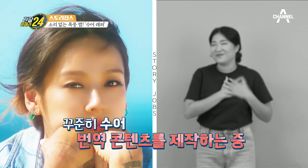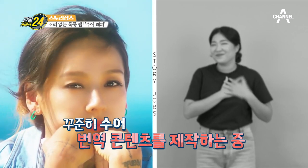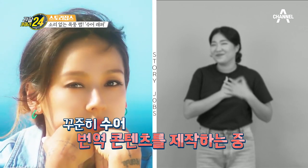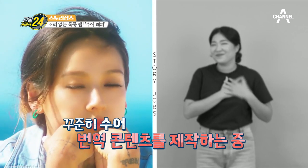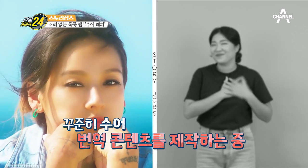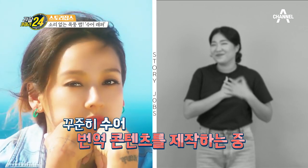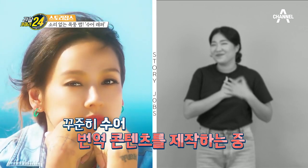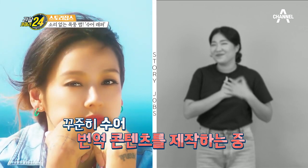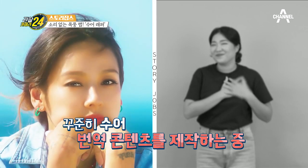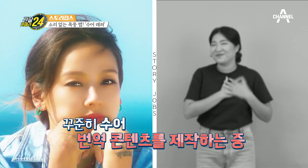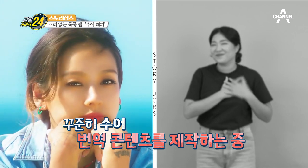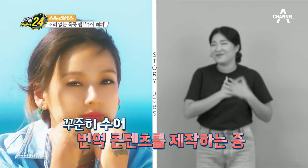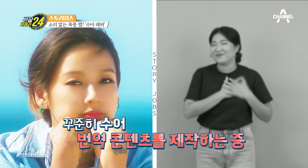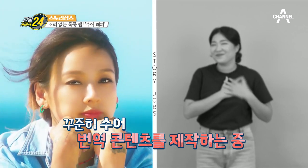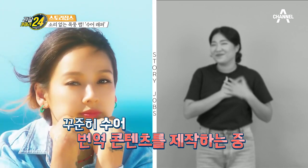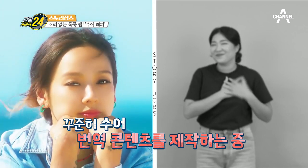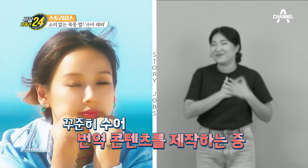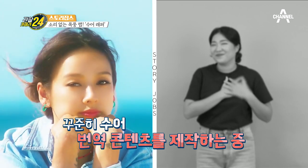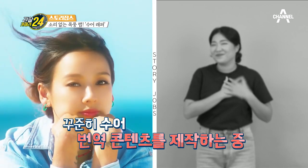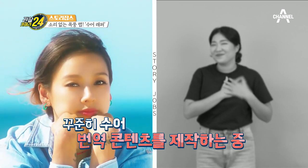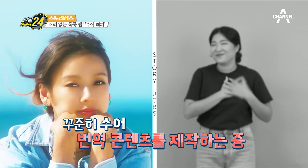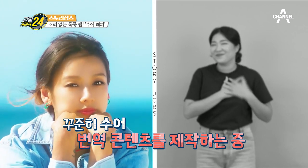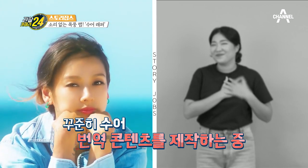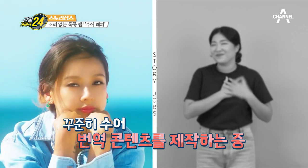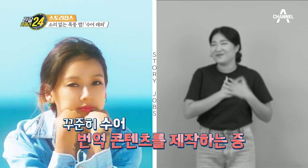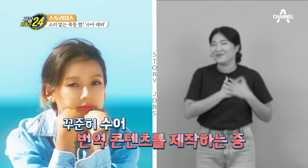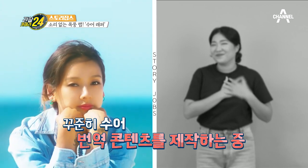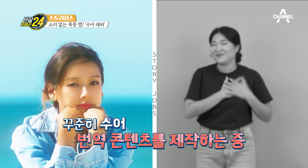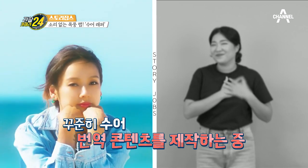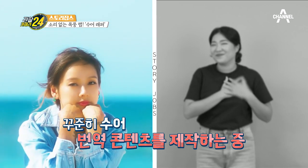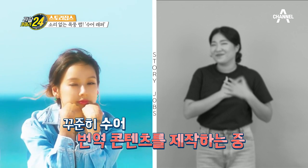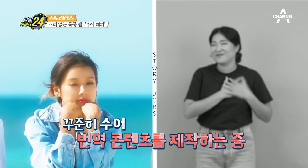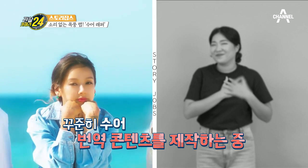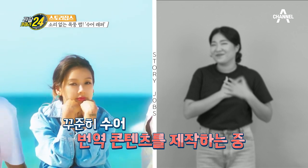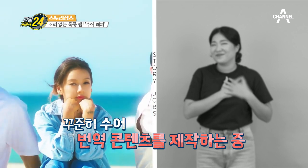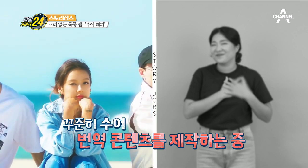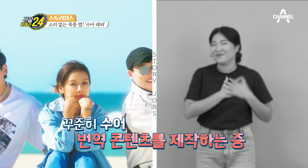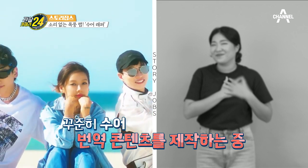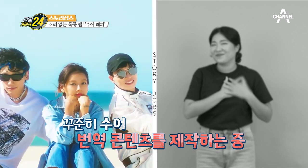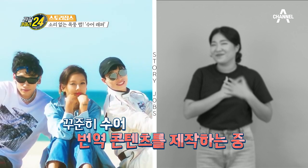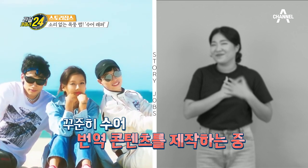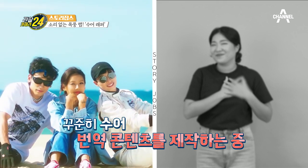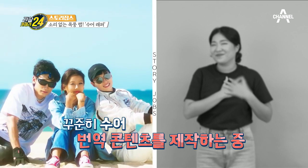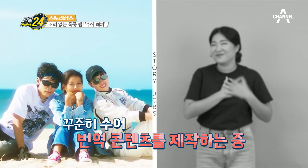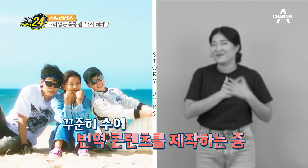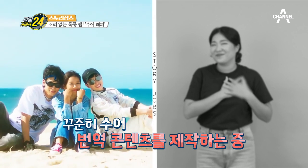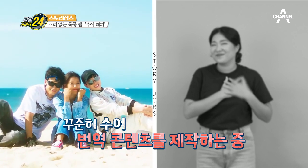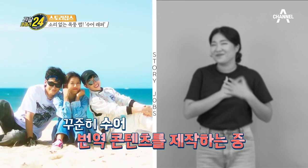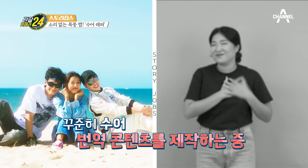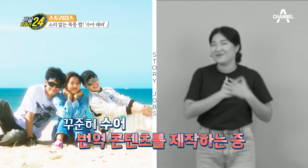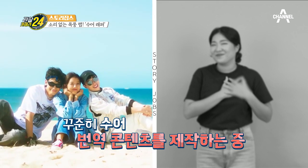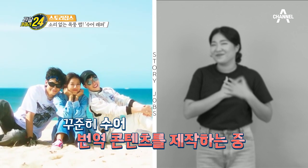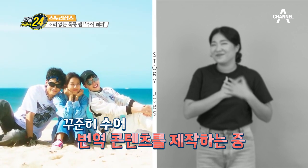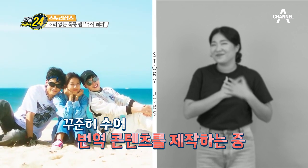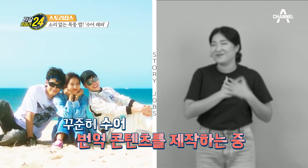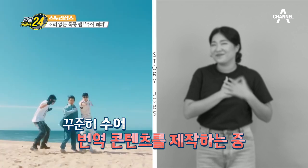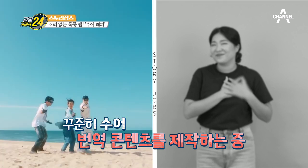수어 아티스트들이 머리 모아 번역한 노래는 영상 콘텐츠로 제작돼 SNS에 배포 중.